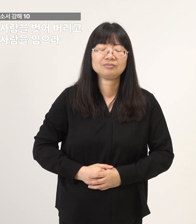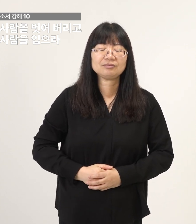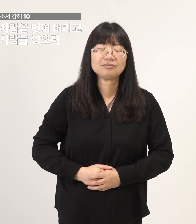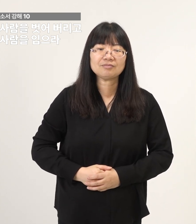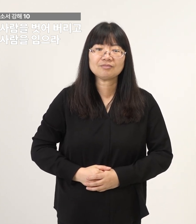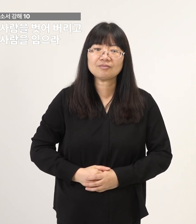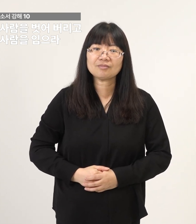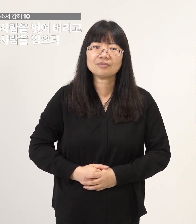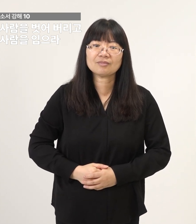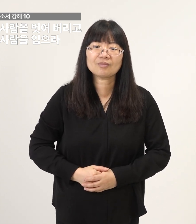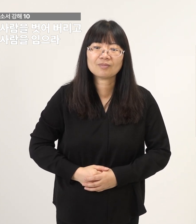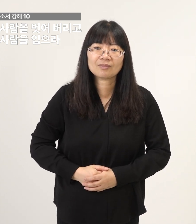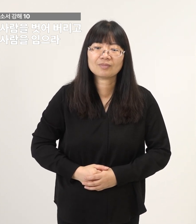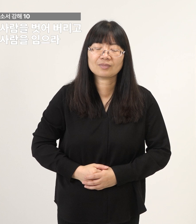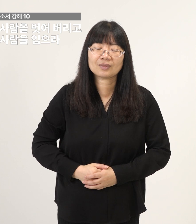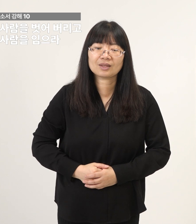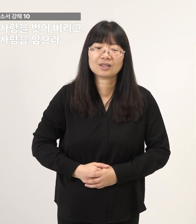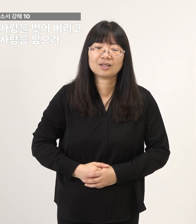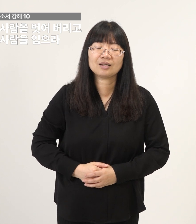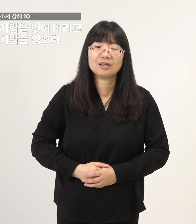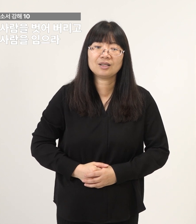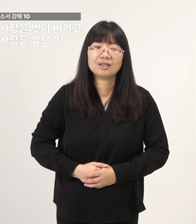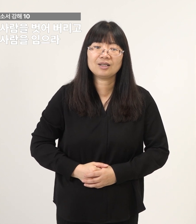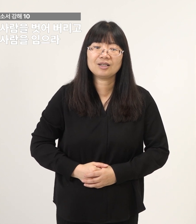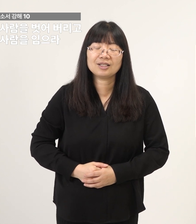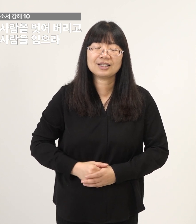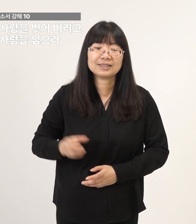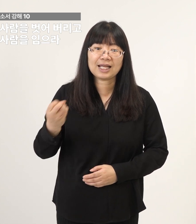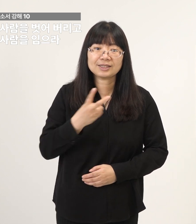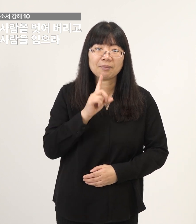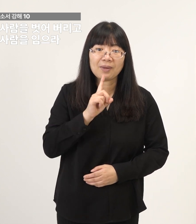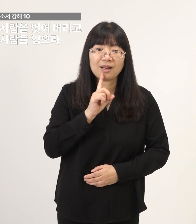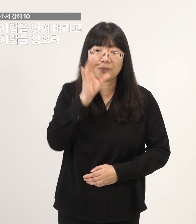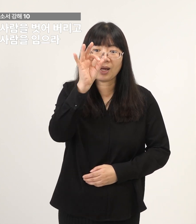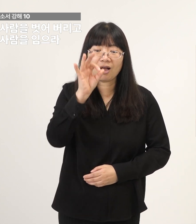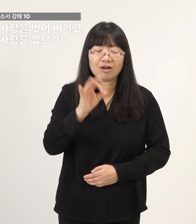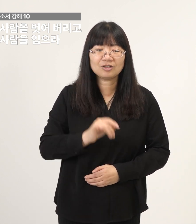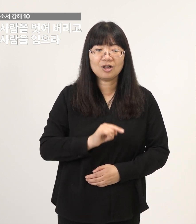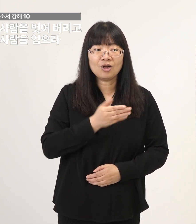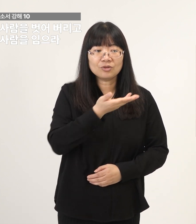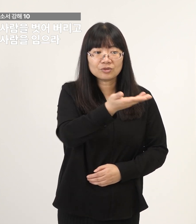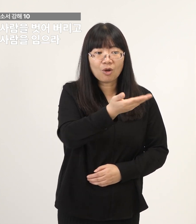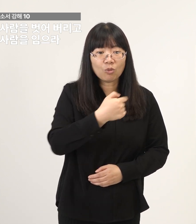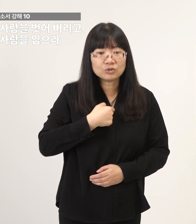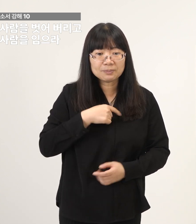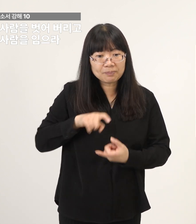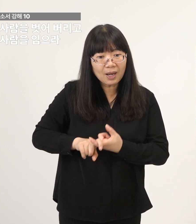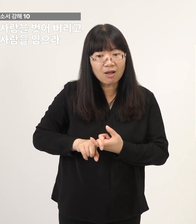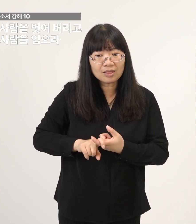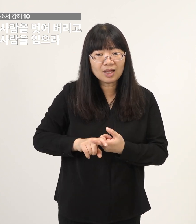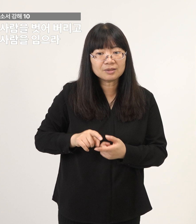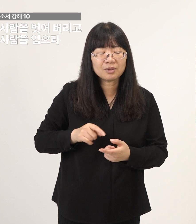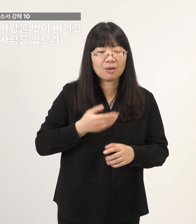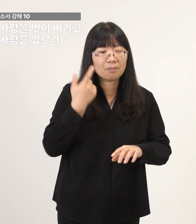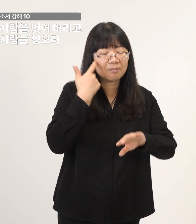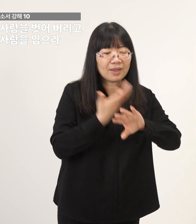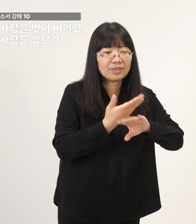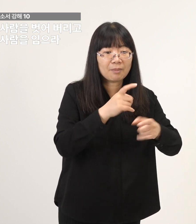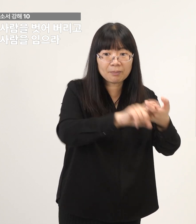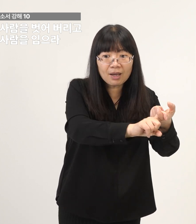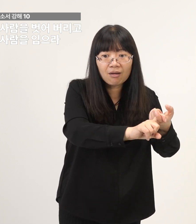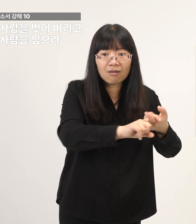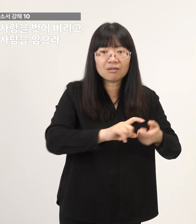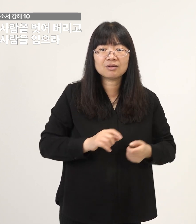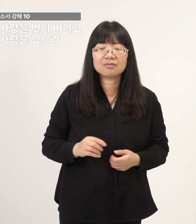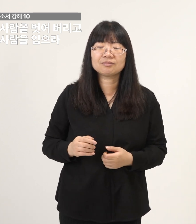기초가 우리에게 있어요. 그러니까 이런 질문이에요. 넌 우리 편이냐 우리 편이 아니냐? 근데 신앙생활은